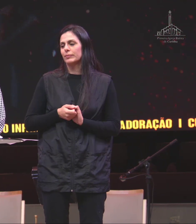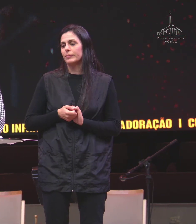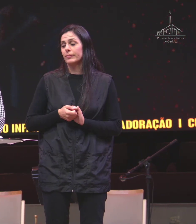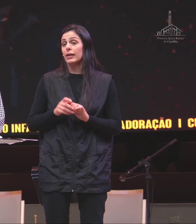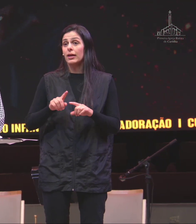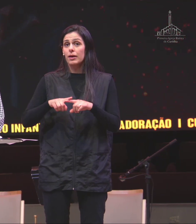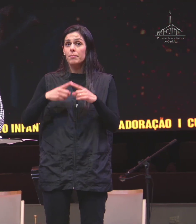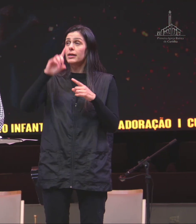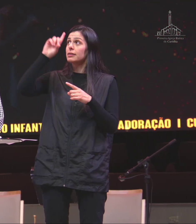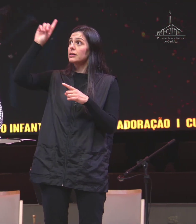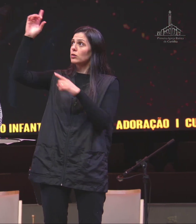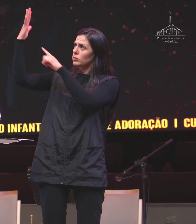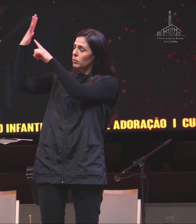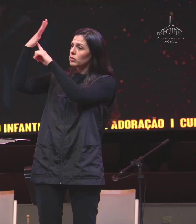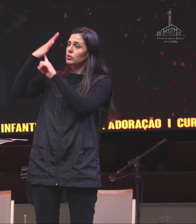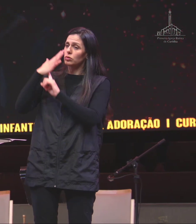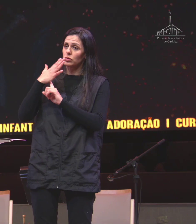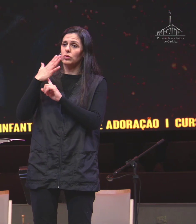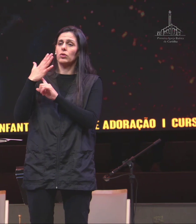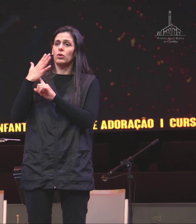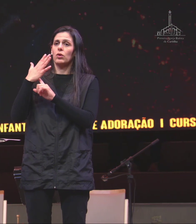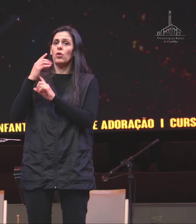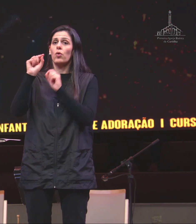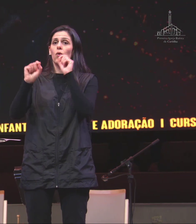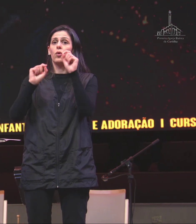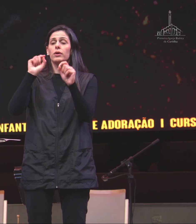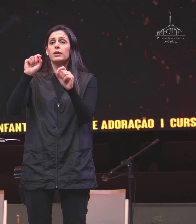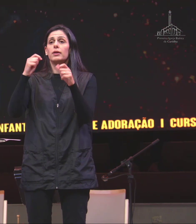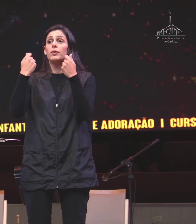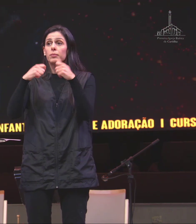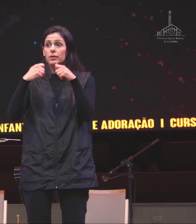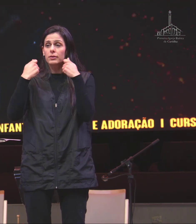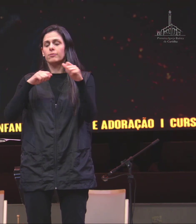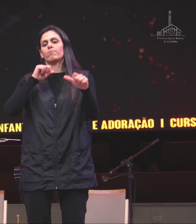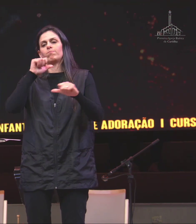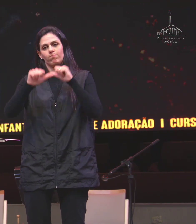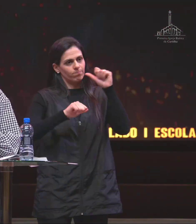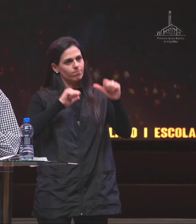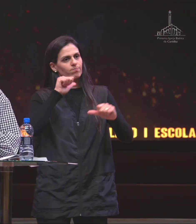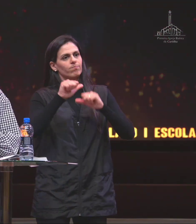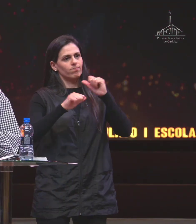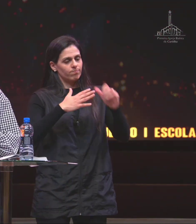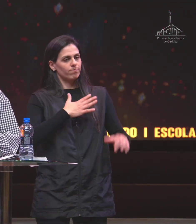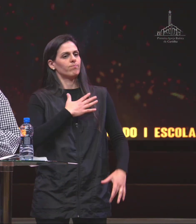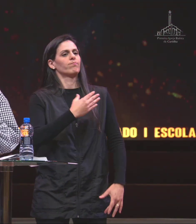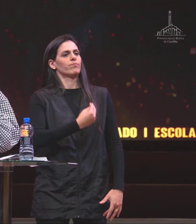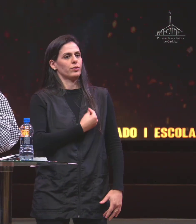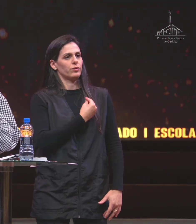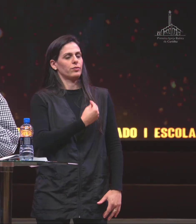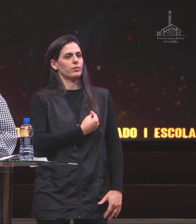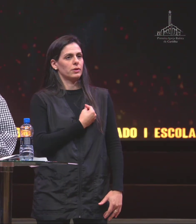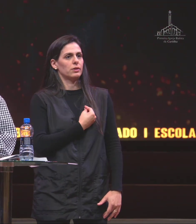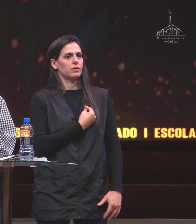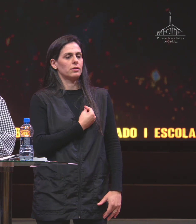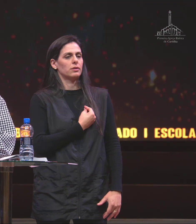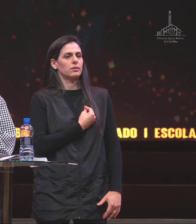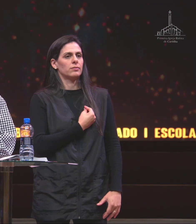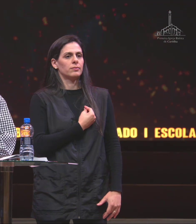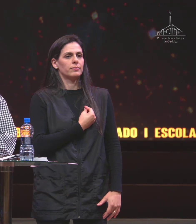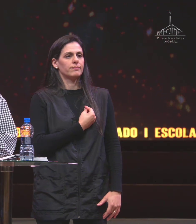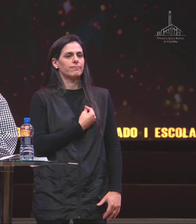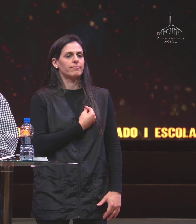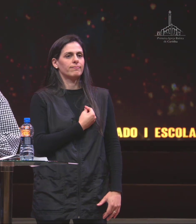nossa história e que sejamos cartas vivas de Deus, o autor precisa ser Ele. não a gente. E eu sei que isso é difícil. Eu